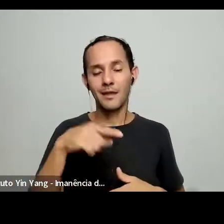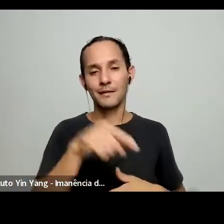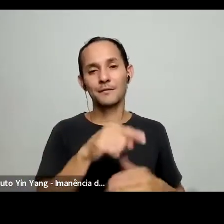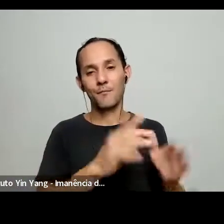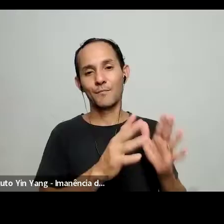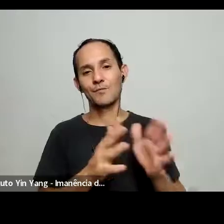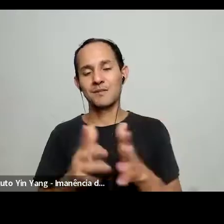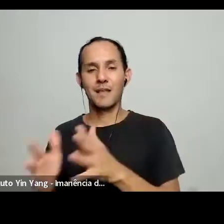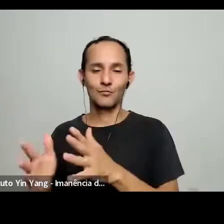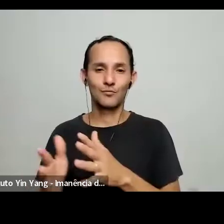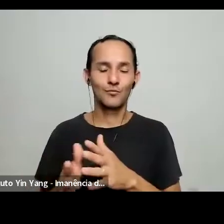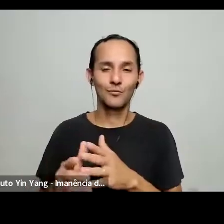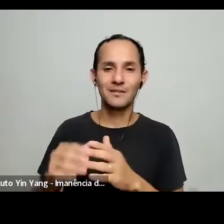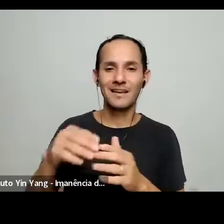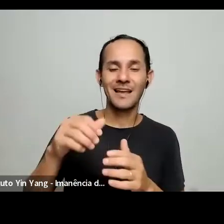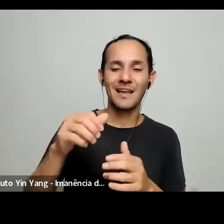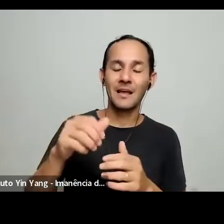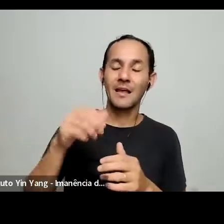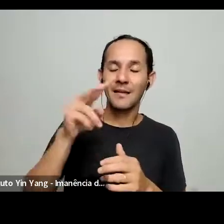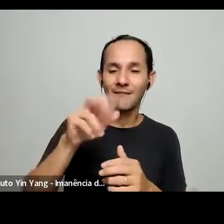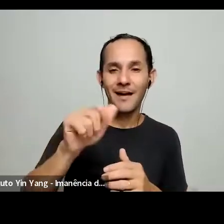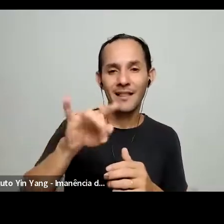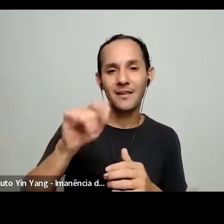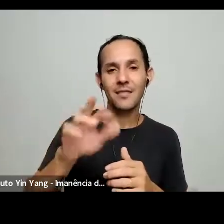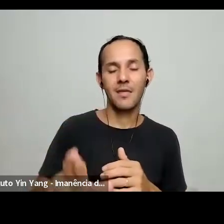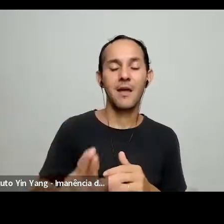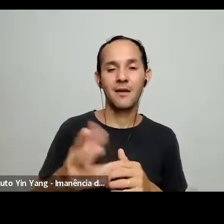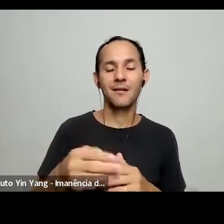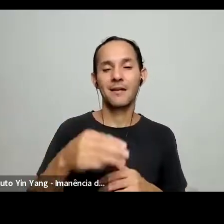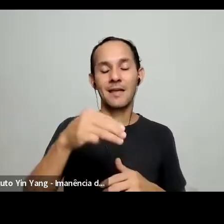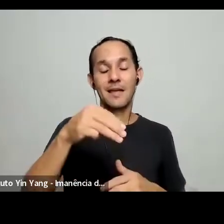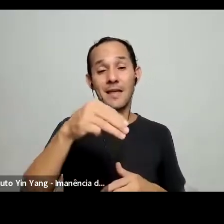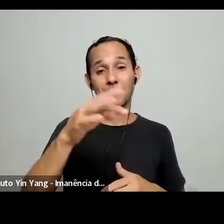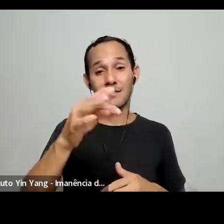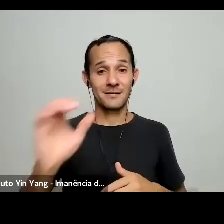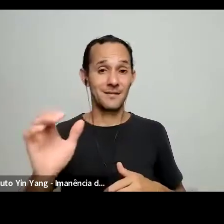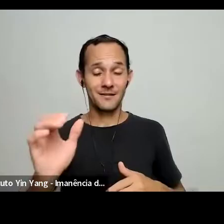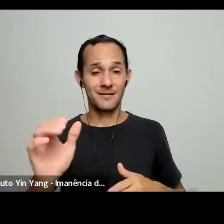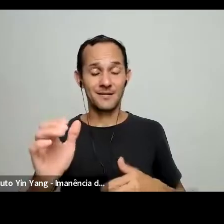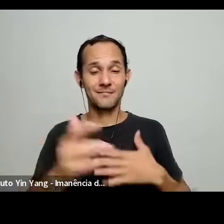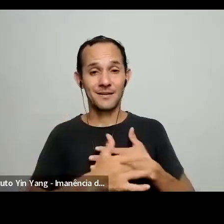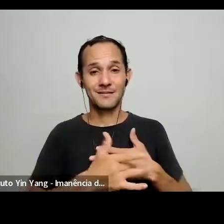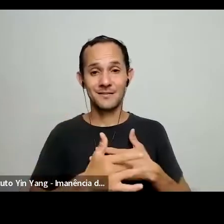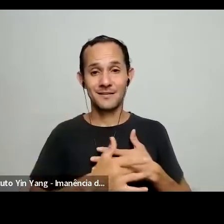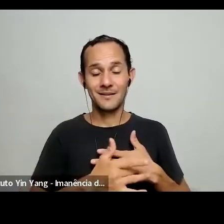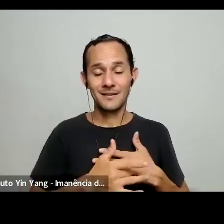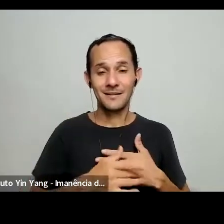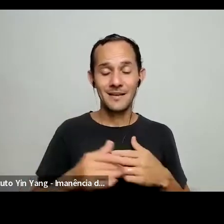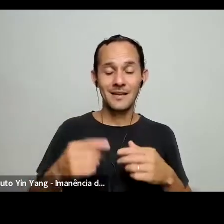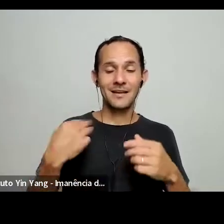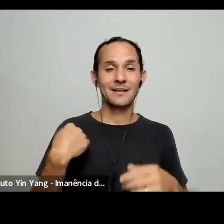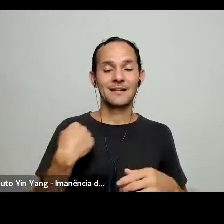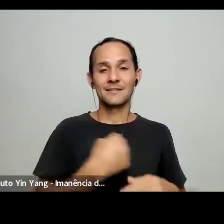de amadurecimento que passa pela validação científica. A medicina chinesa, por exemplo, é um exemplo de uma grande medicina tradicional que